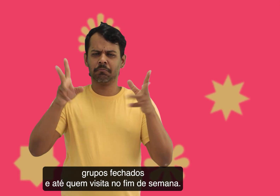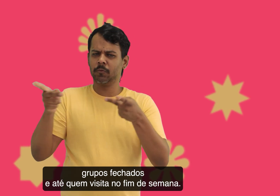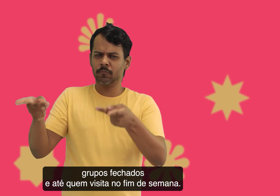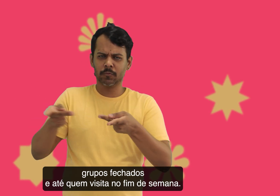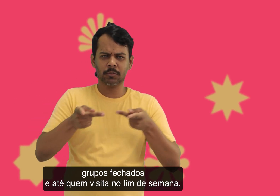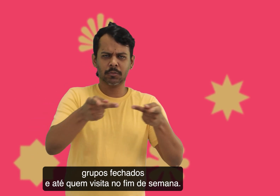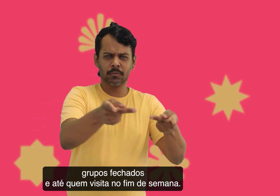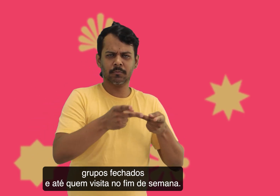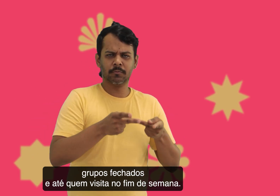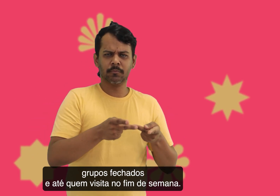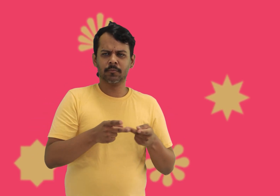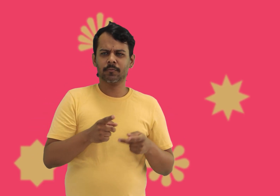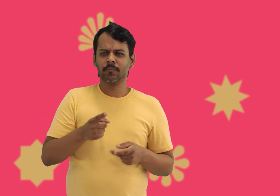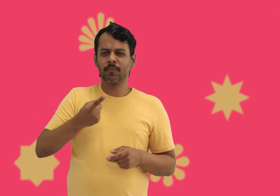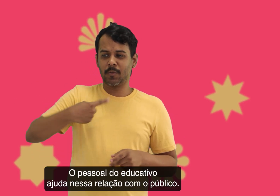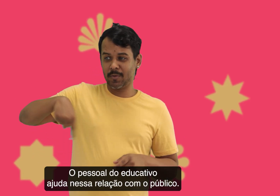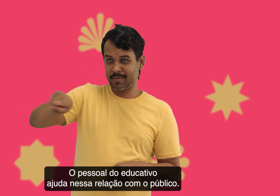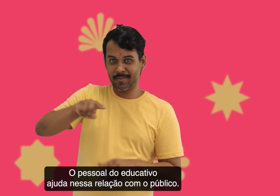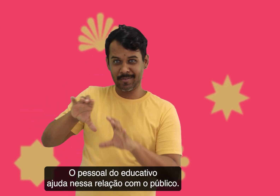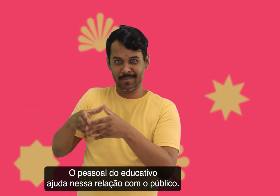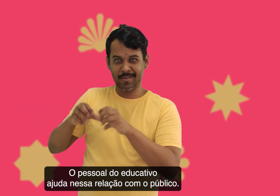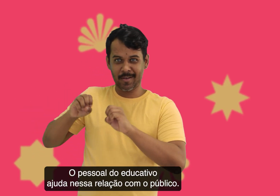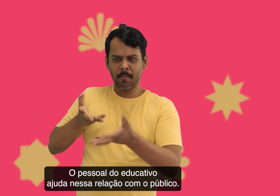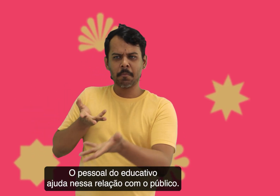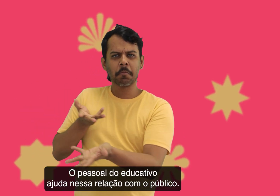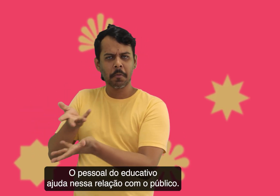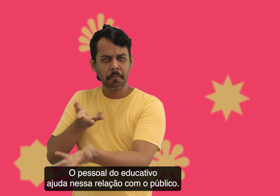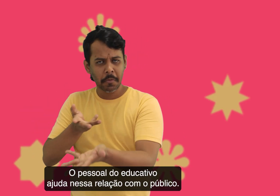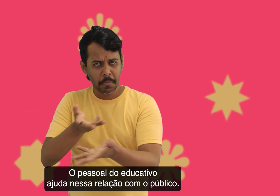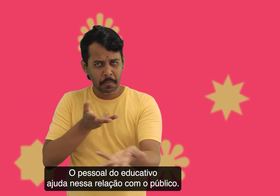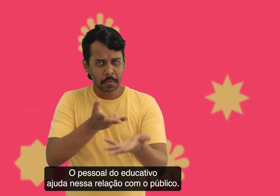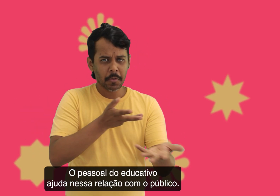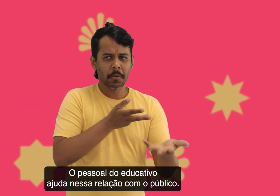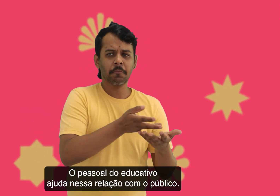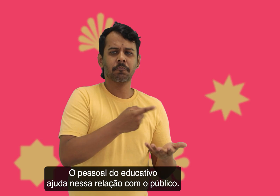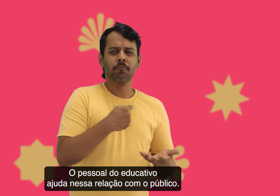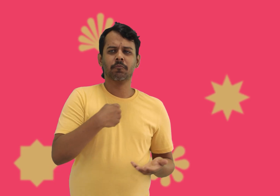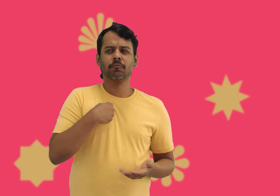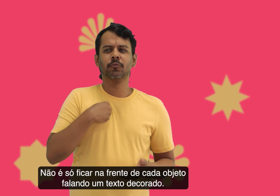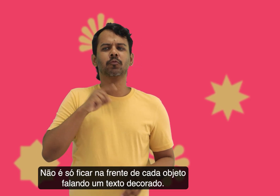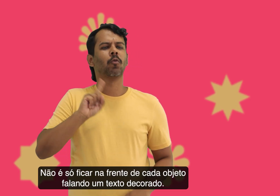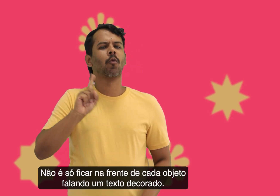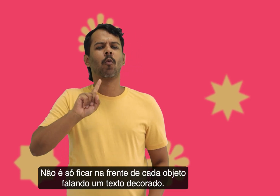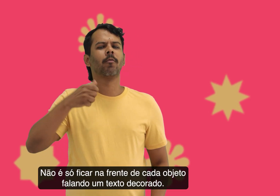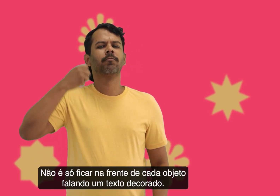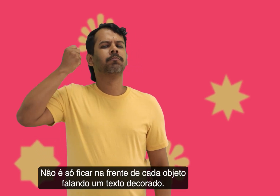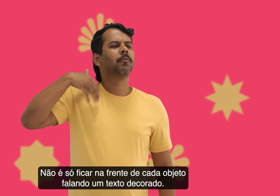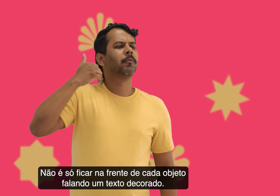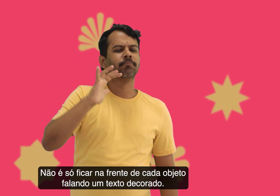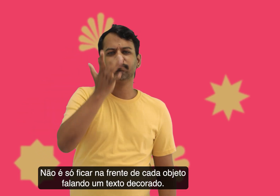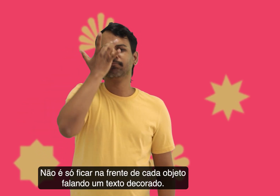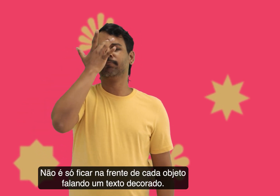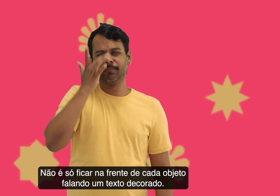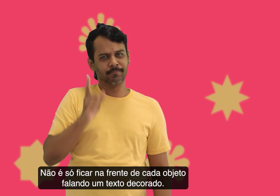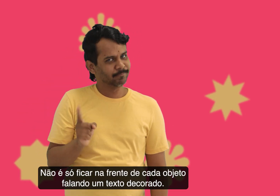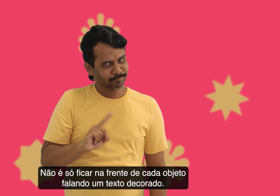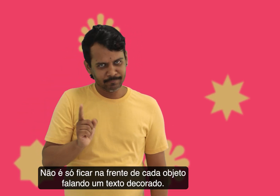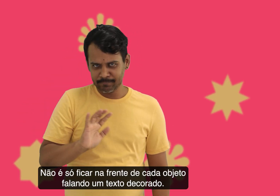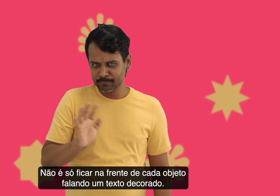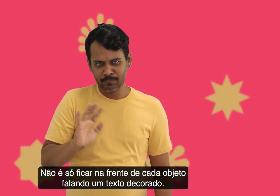até quem visita no fim de semana. O pessoal do educativo ajuda nessa relação com o público. Não é só ficar na frente de cada objeto falando um